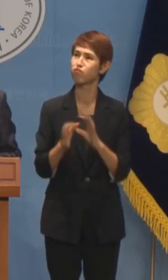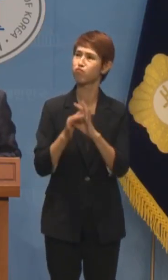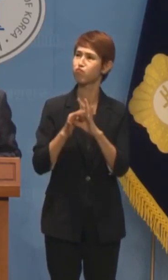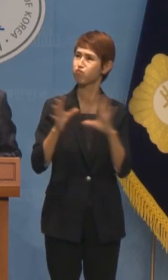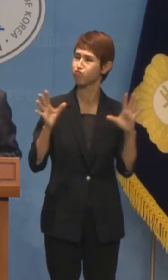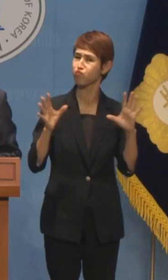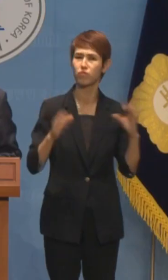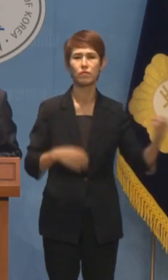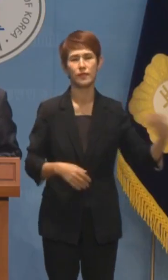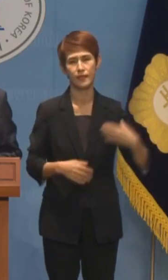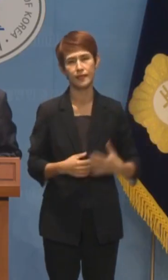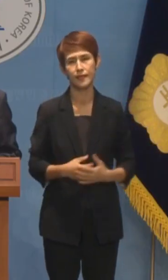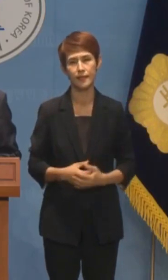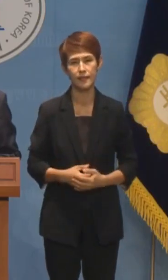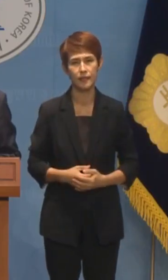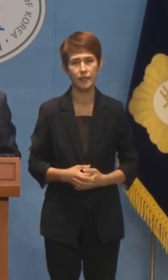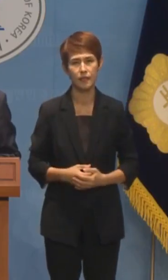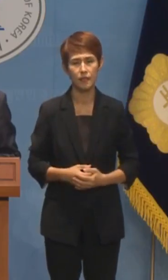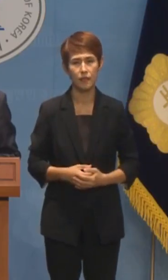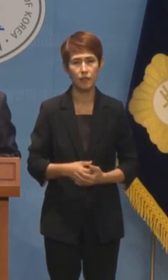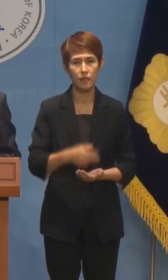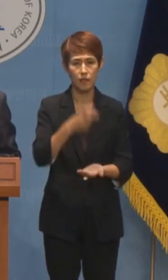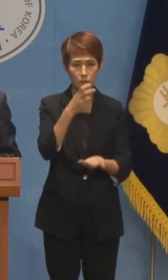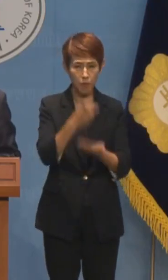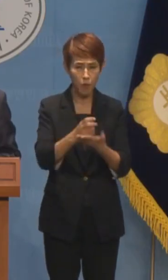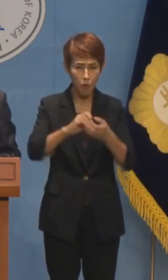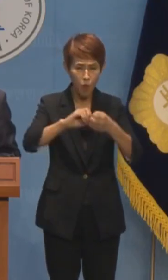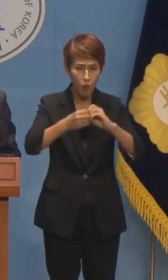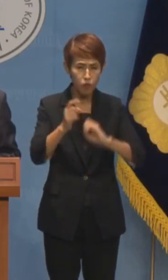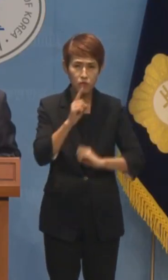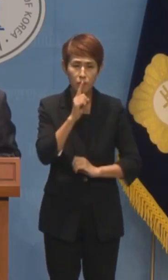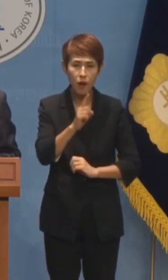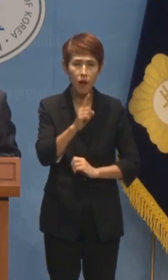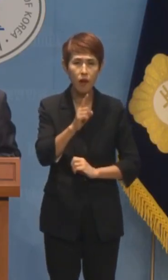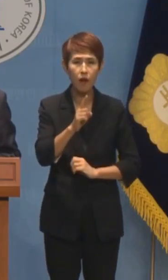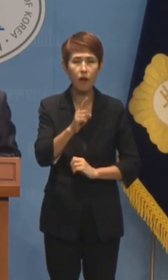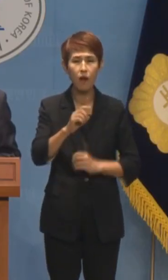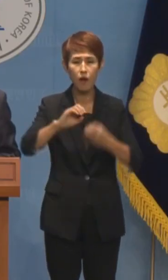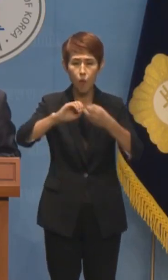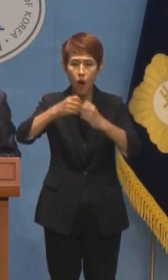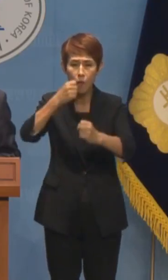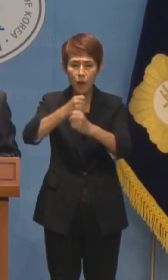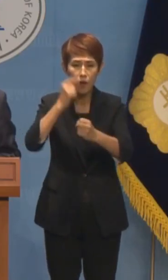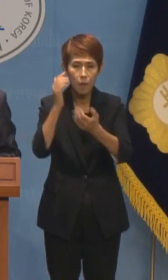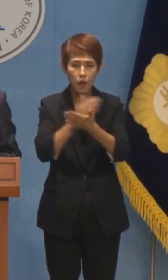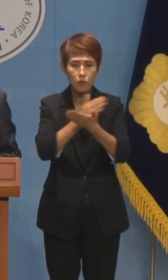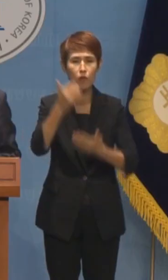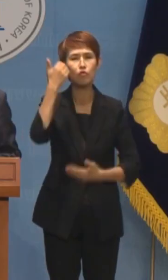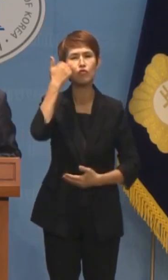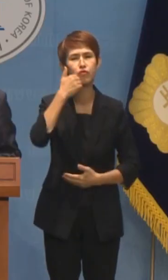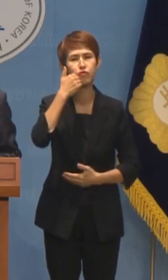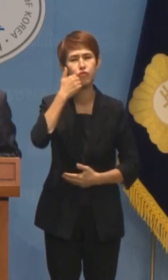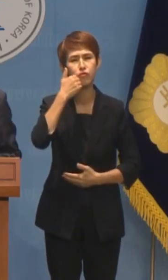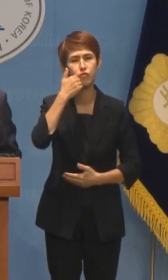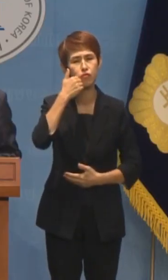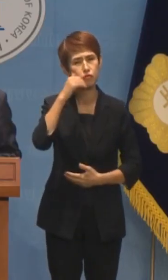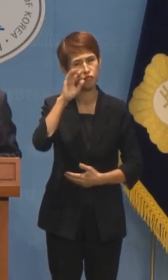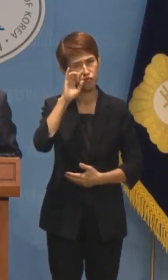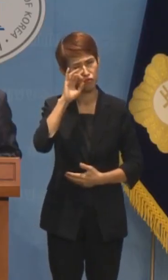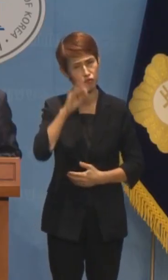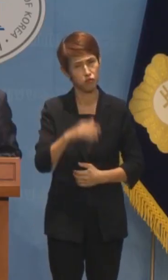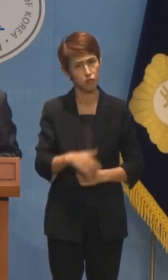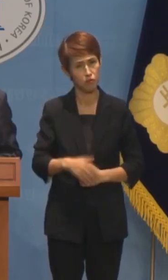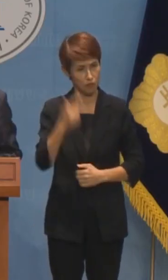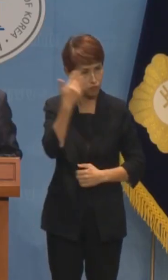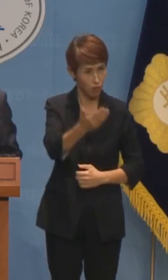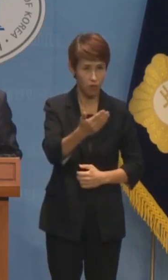않습니다. 무엇이 법 왜곡인지, 누가 왜곡을 판단할 수 있는지 물어도